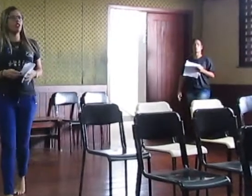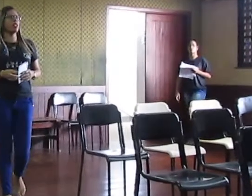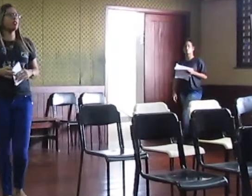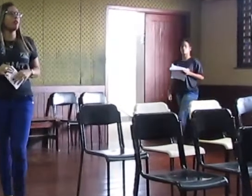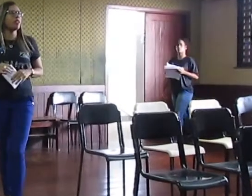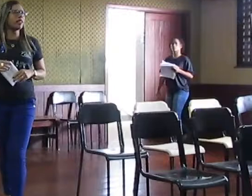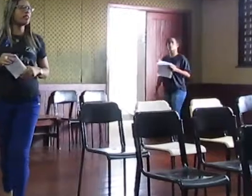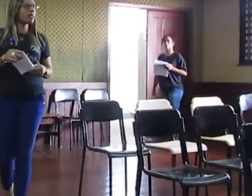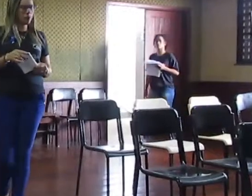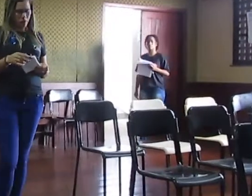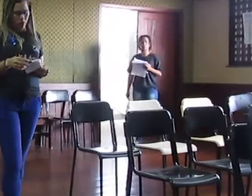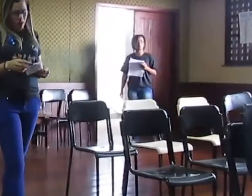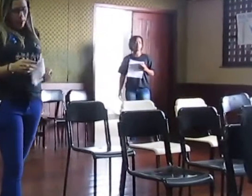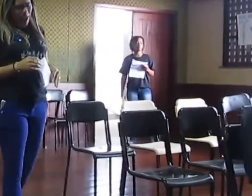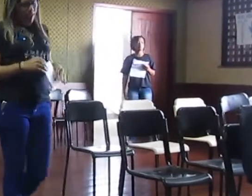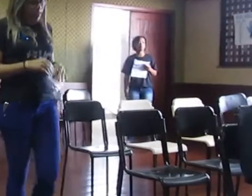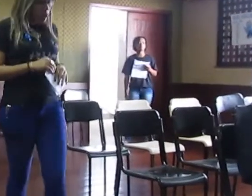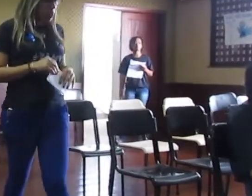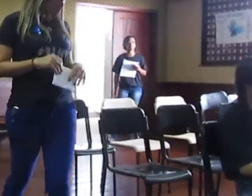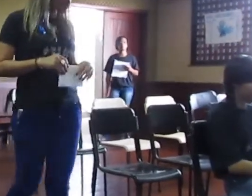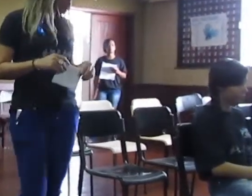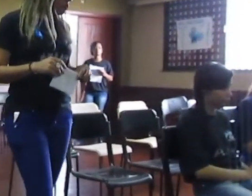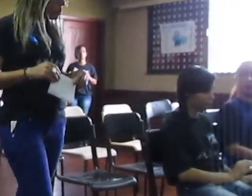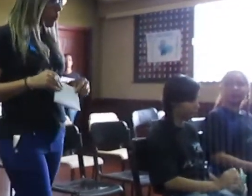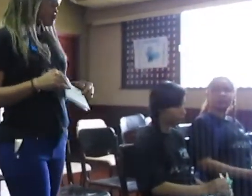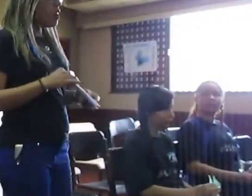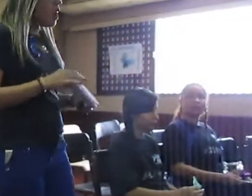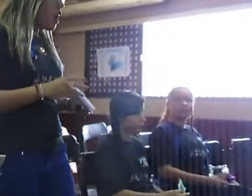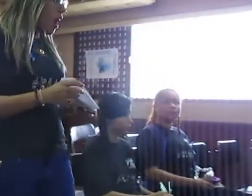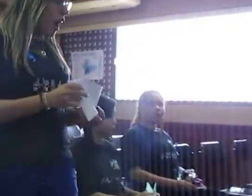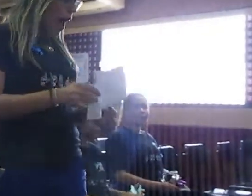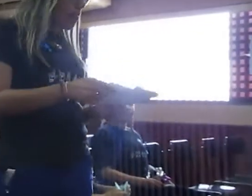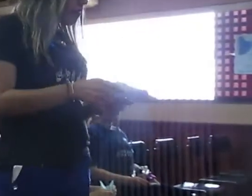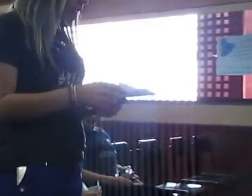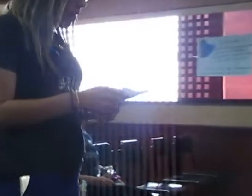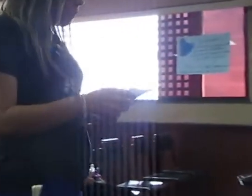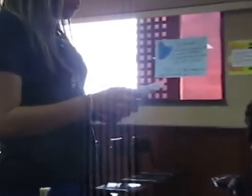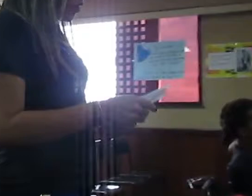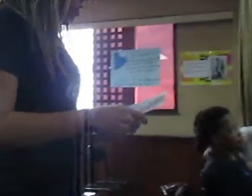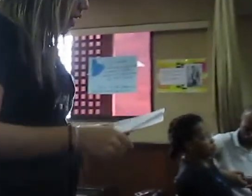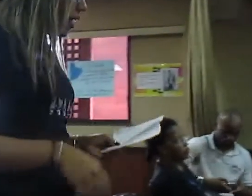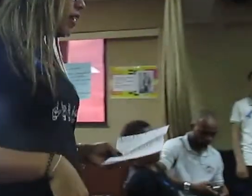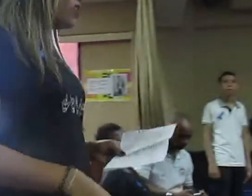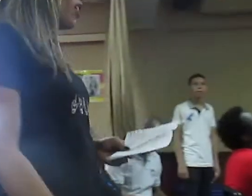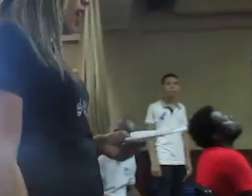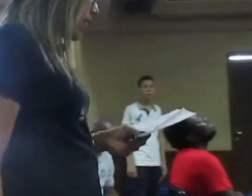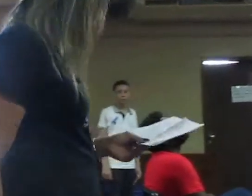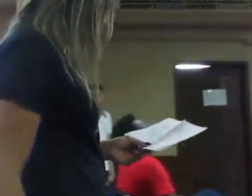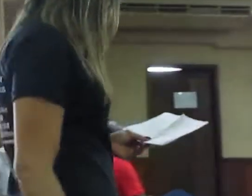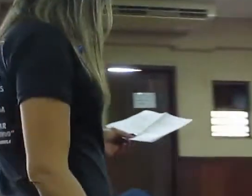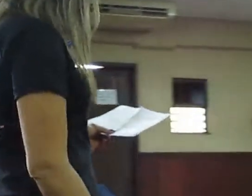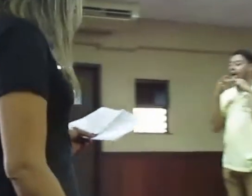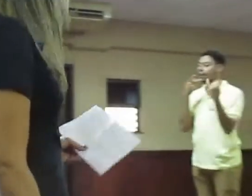concepção que se tinha sobre eles. Para gregos e romanos, a fala, em linhas